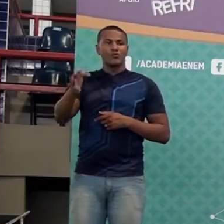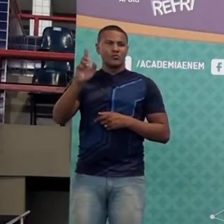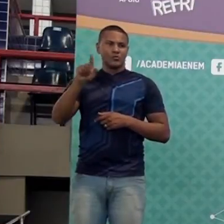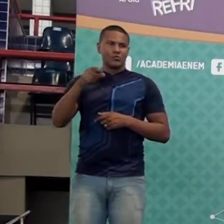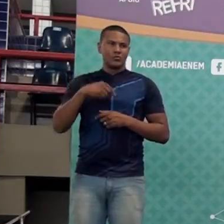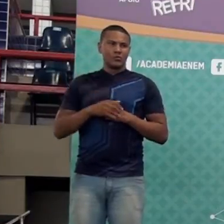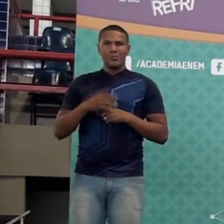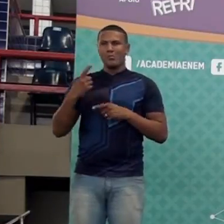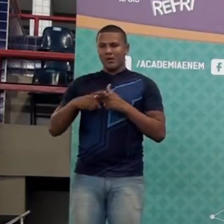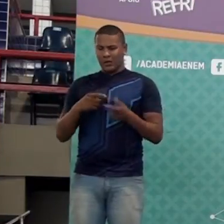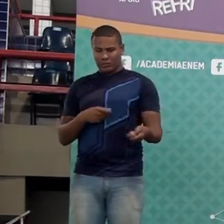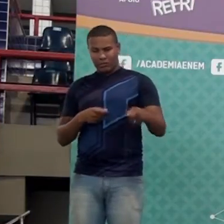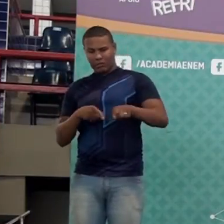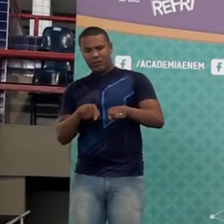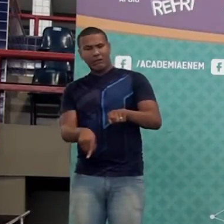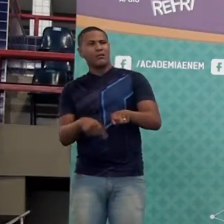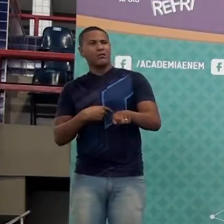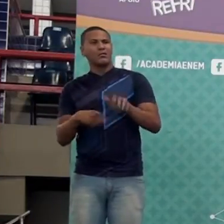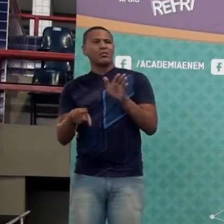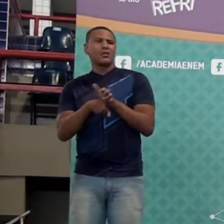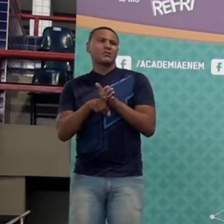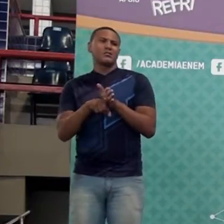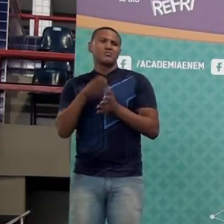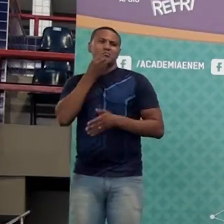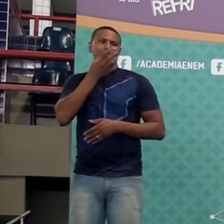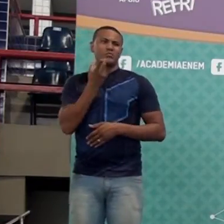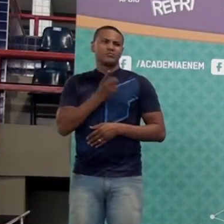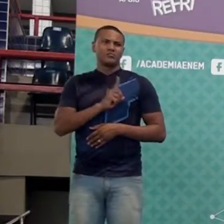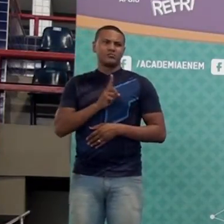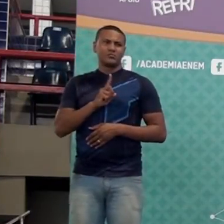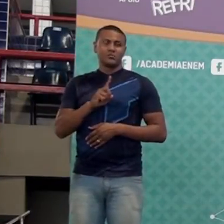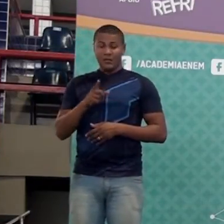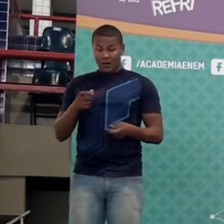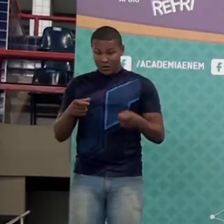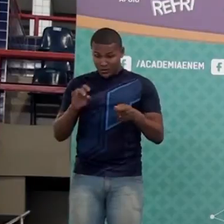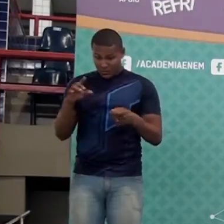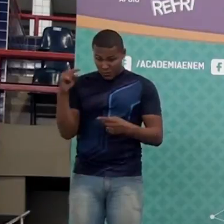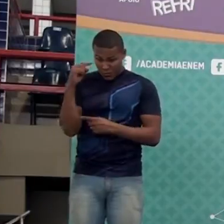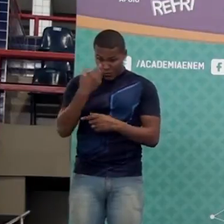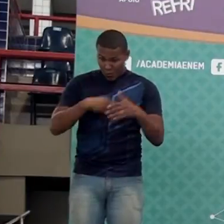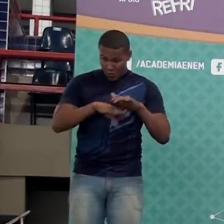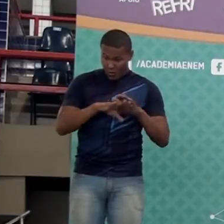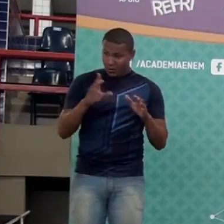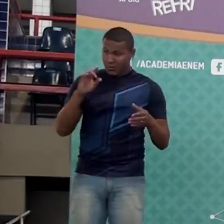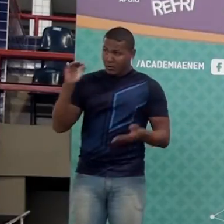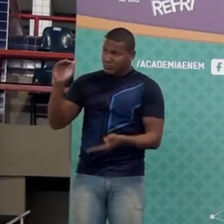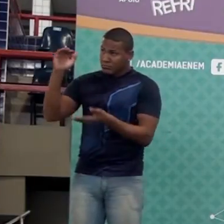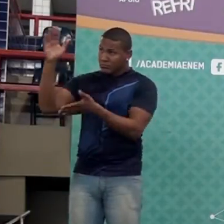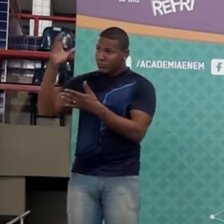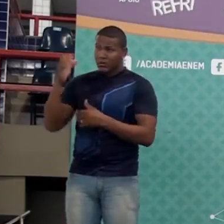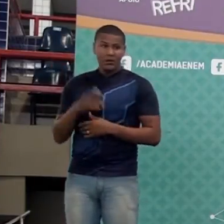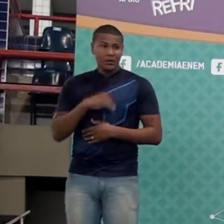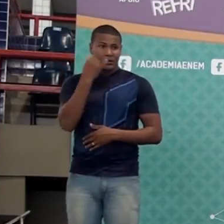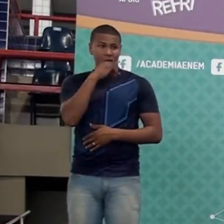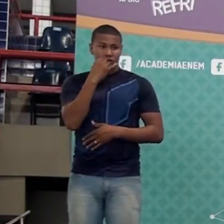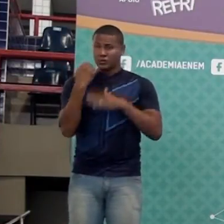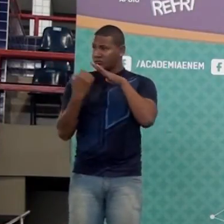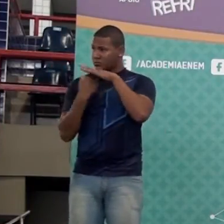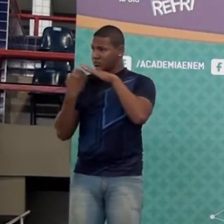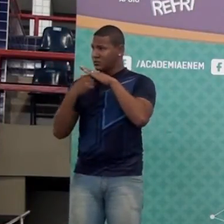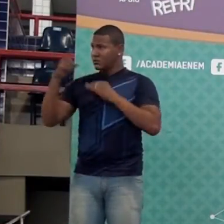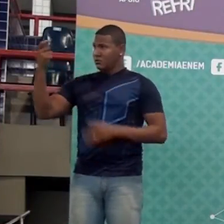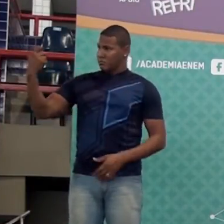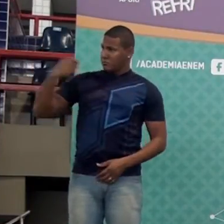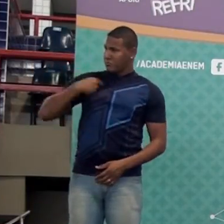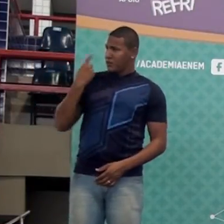e você acaba aproveitando esse resíduo para fazer a produção de biodiesel, tá? Então, em Fortaleza,